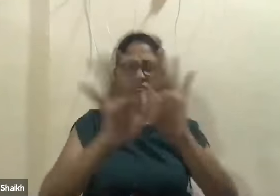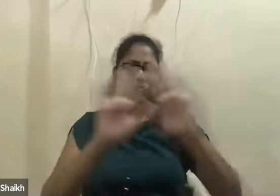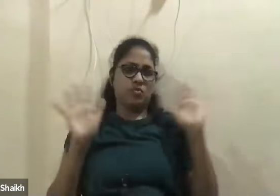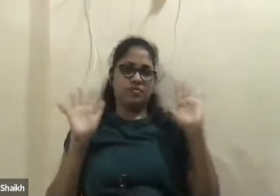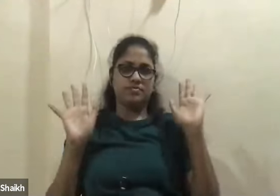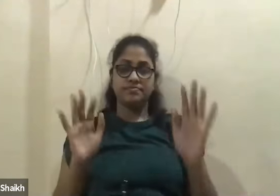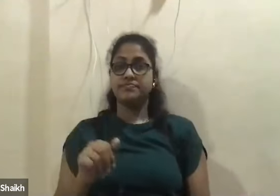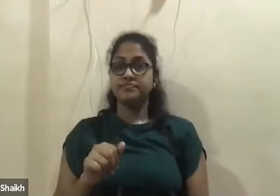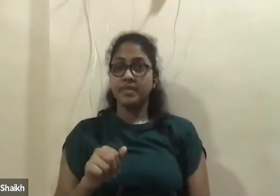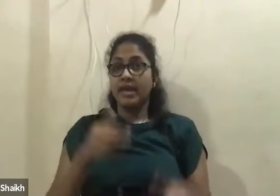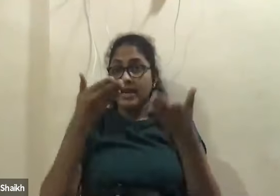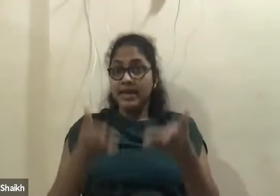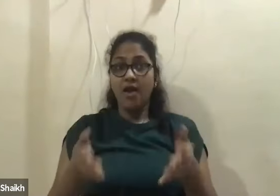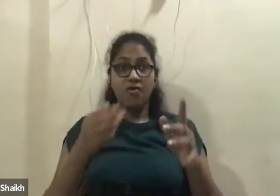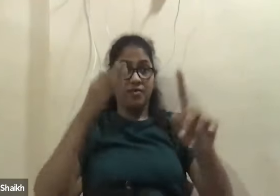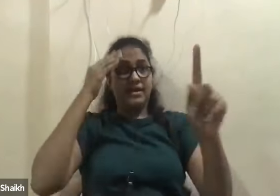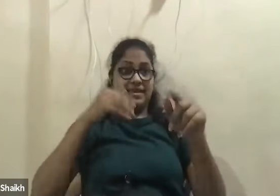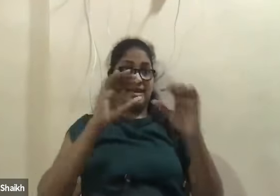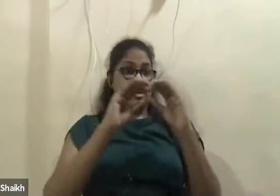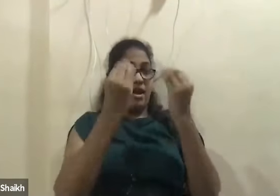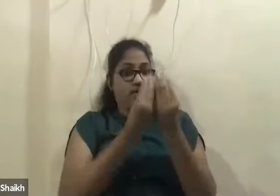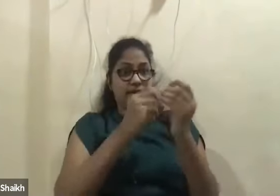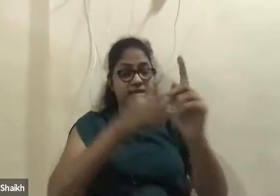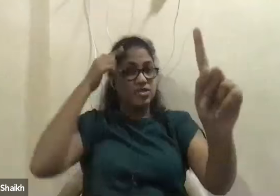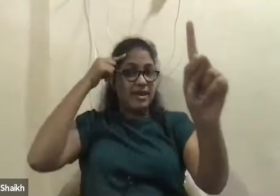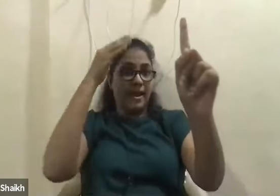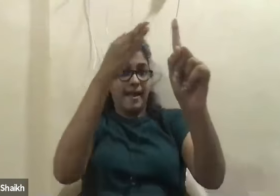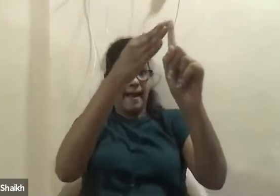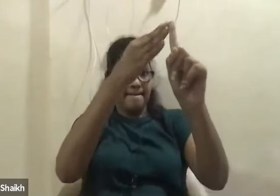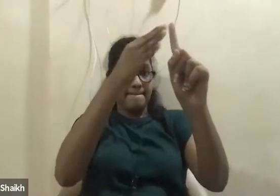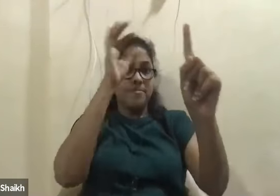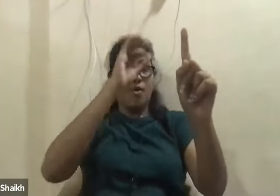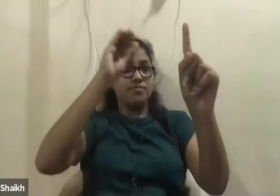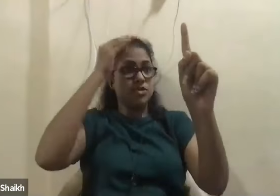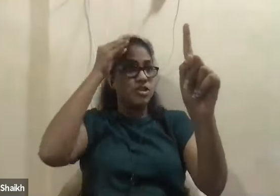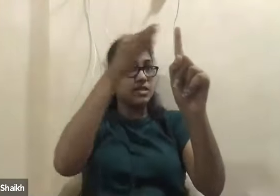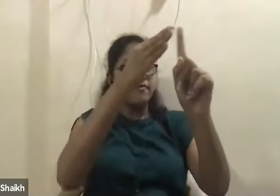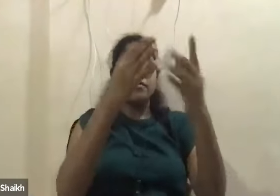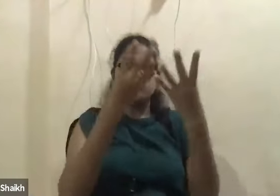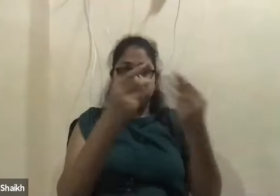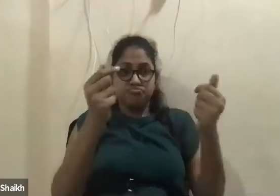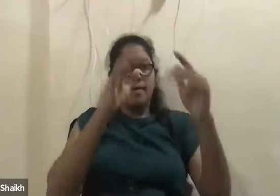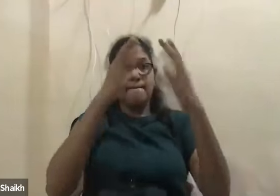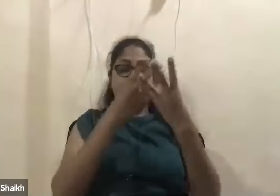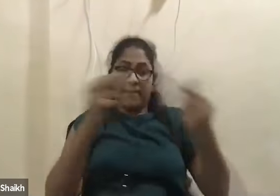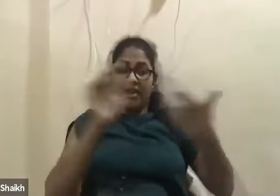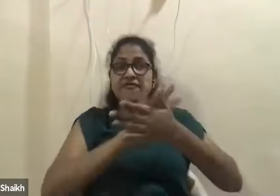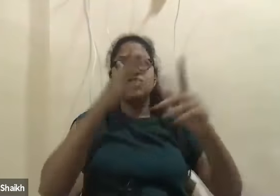जब ऑब्जेक्टिव्स फुलफिल हो जाएंगे तो ट्रस्ट अपने आप से डिसॉल्व हो जाता है, तो उसमें कोई प्रॉब्लम नहीं है. मगर आप